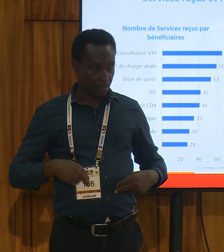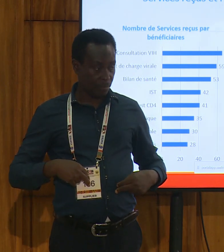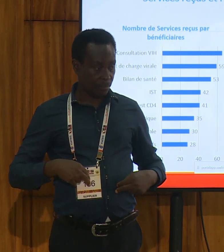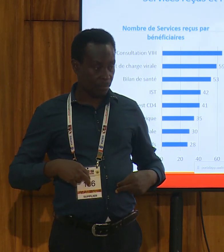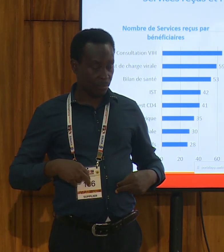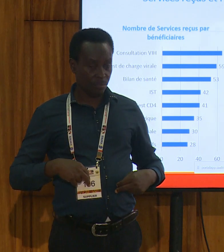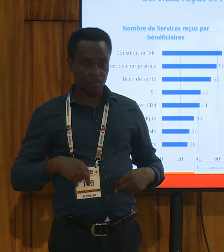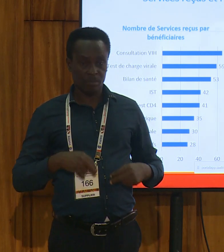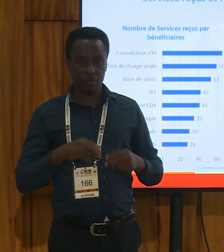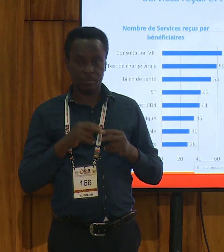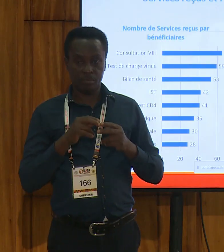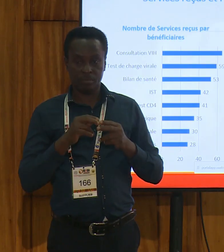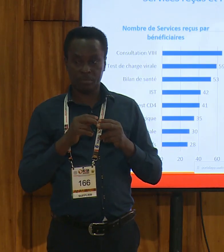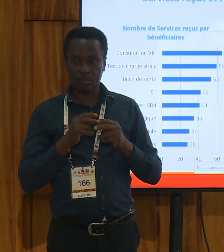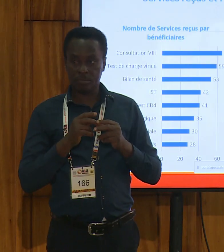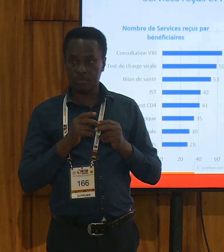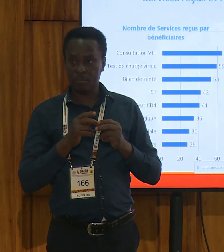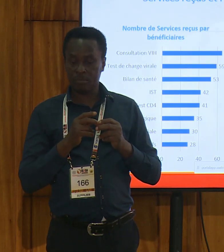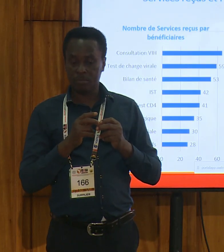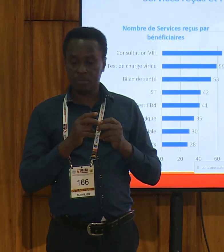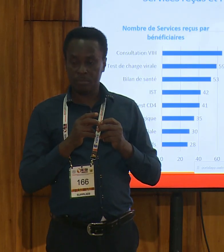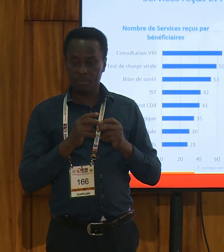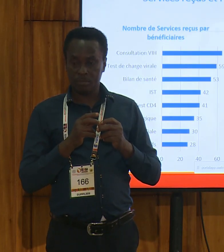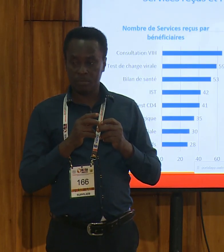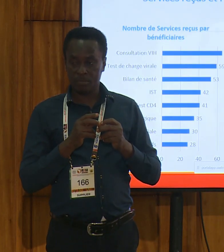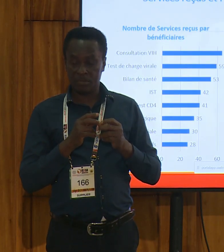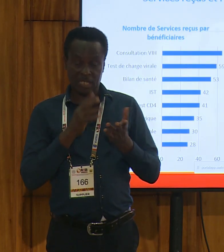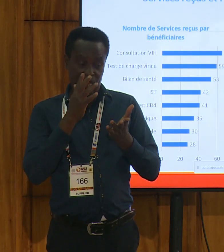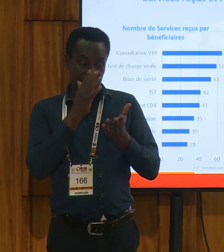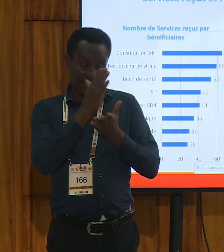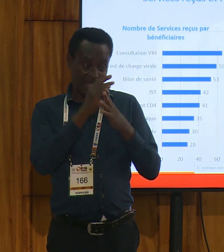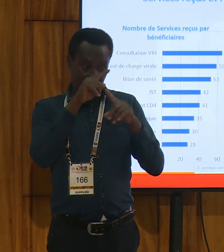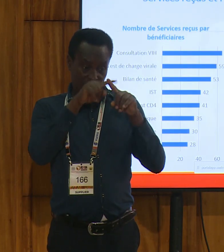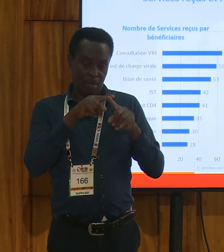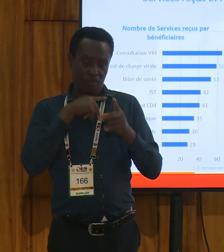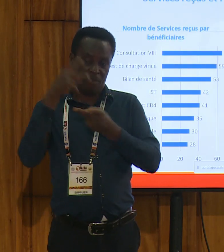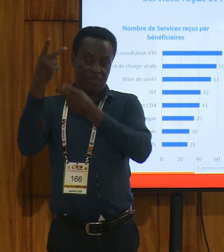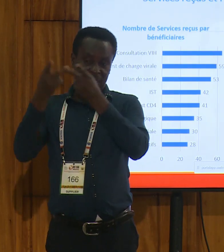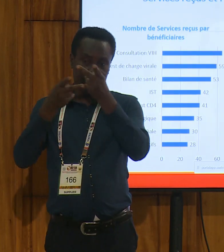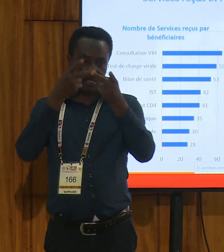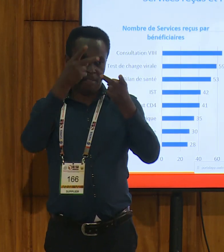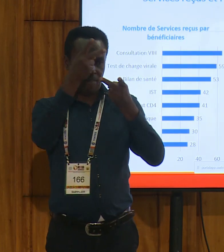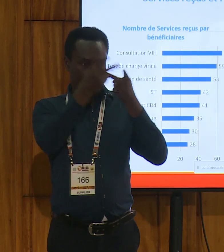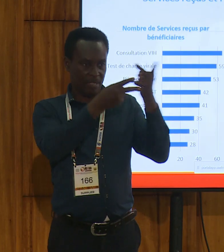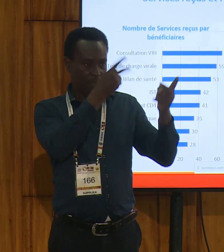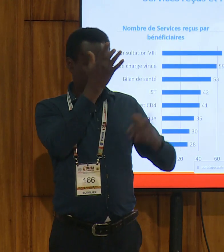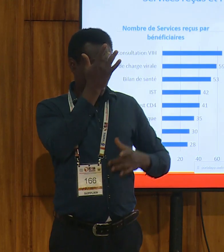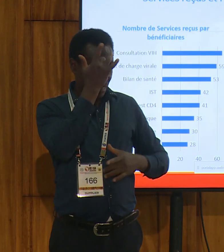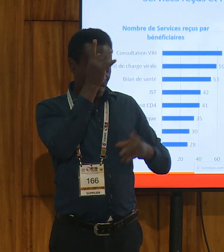réception des informations sur la sexualité lors de visites au point de prestation de services, nous avions